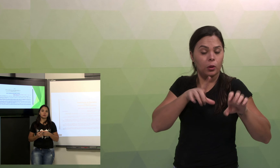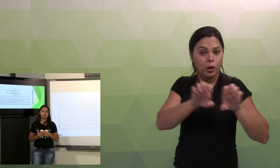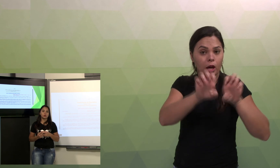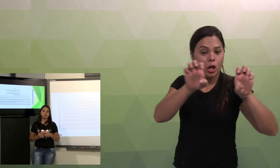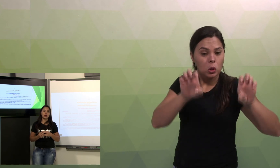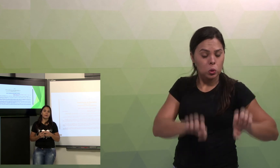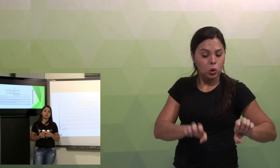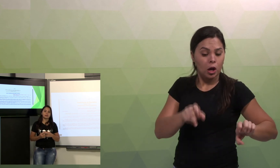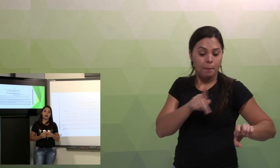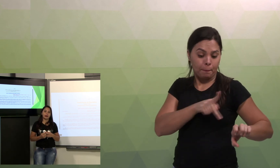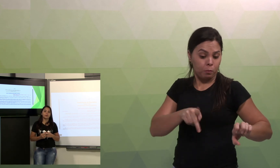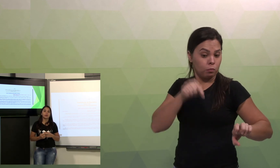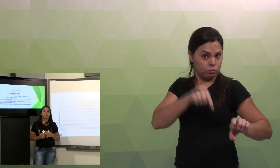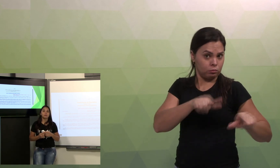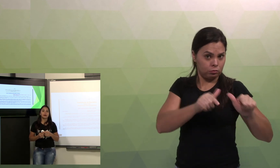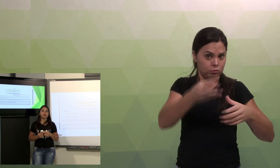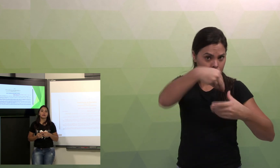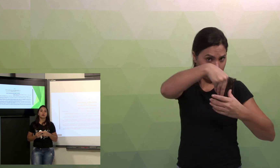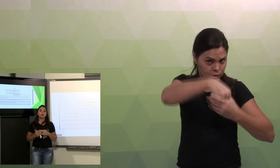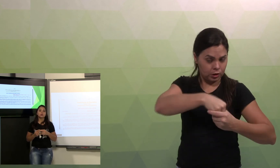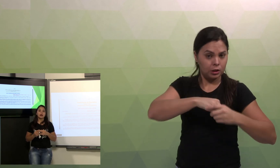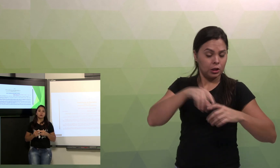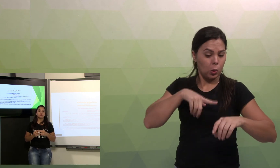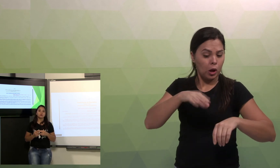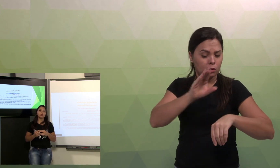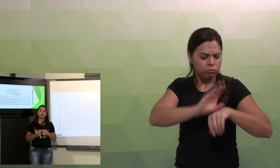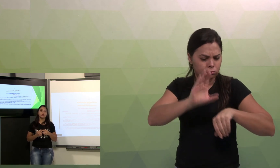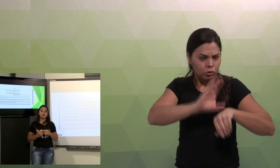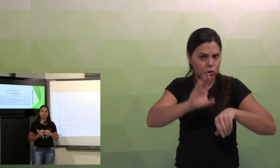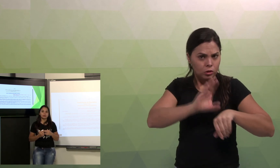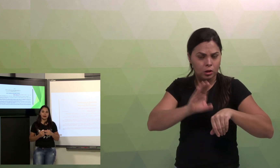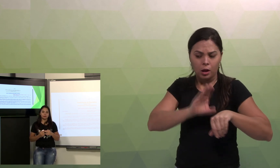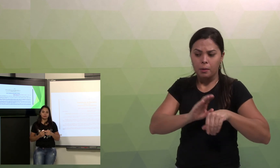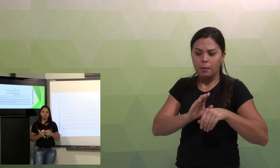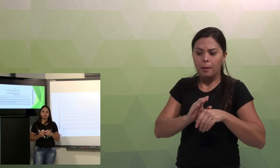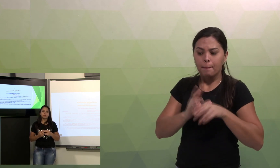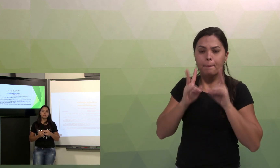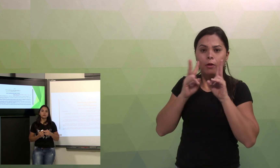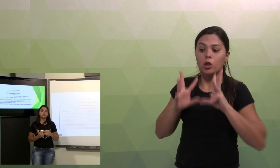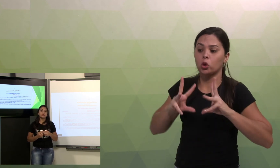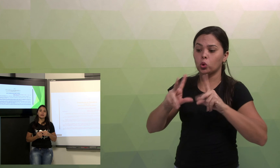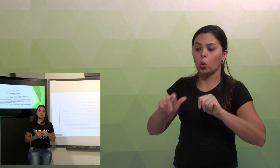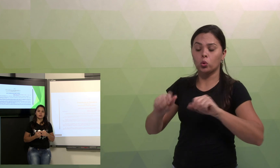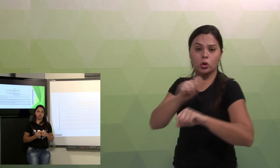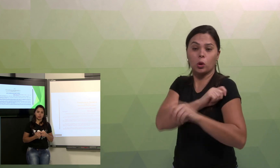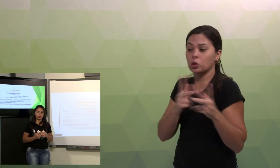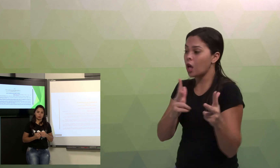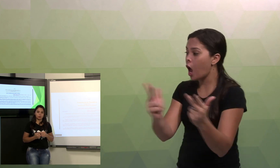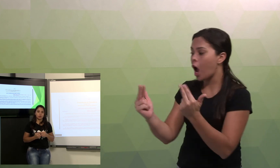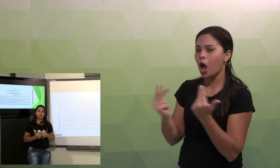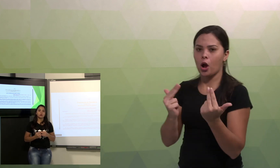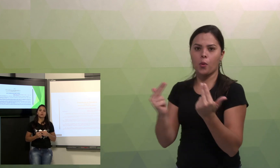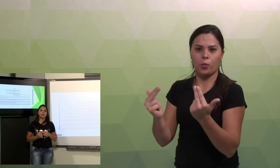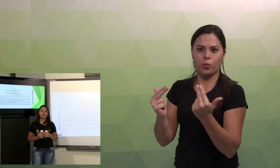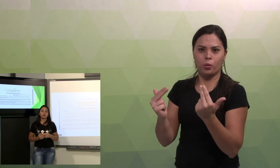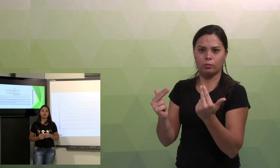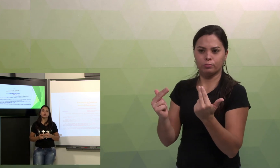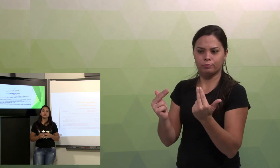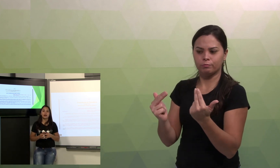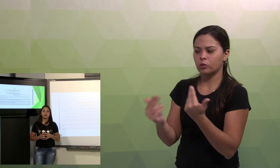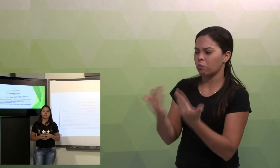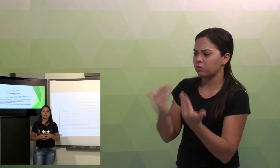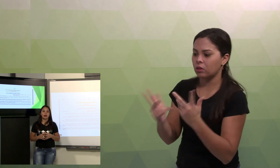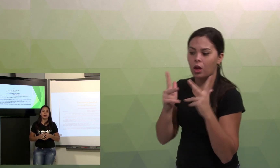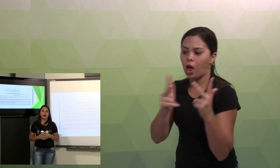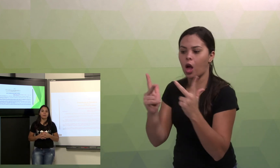tenham condições de capacitarem para atender todos os alunos de modo igualitário. Nesse sentido, os